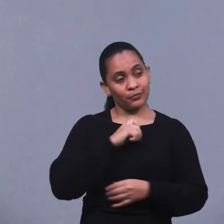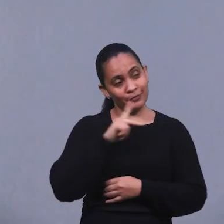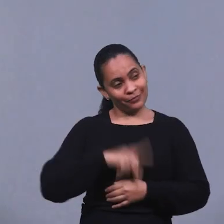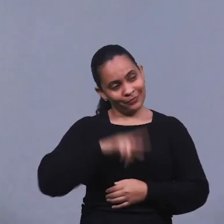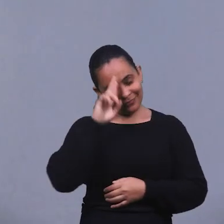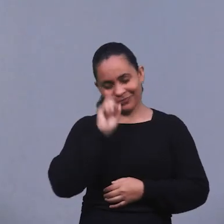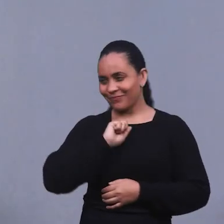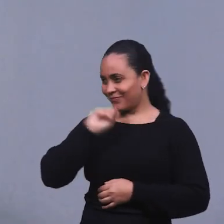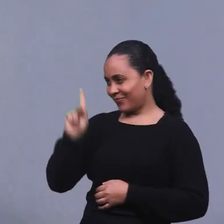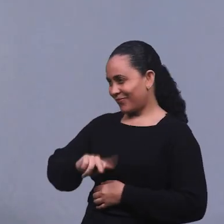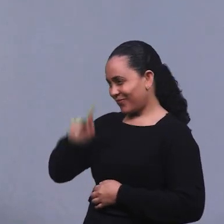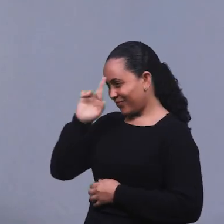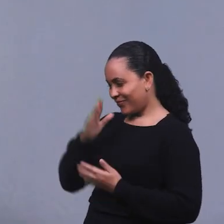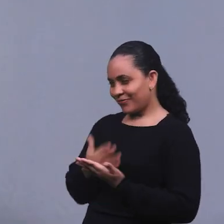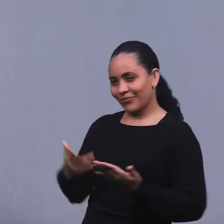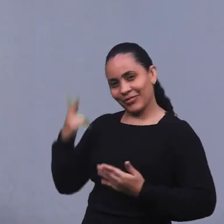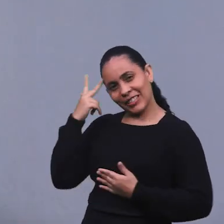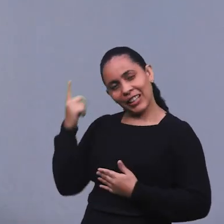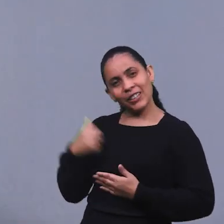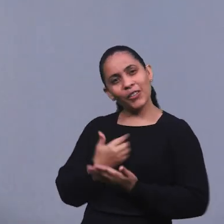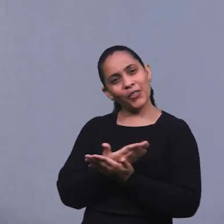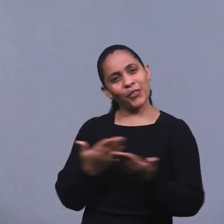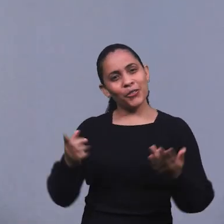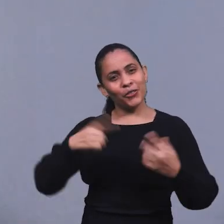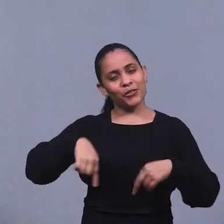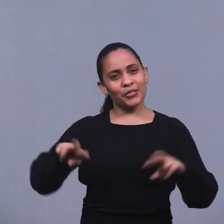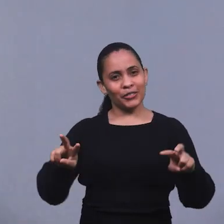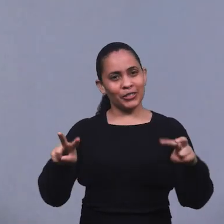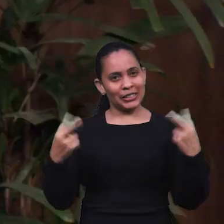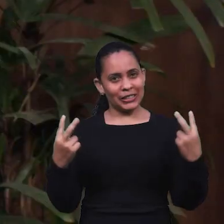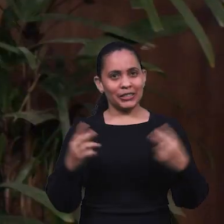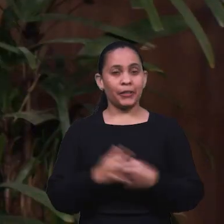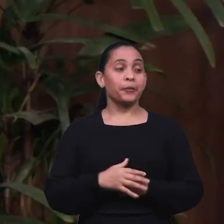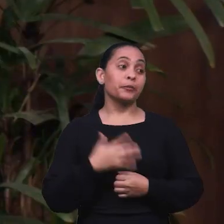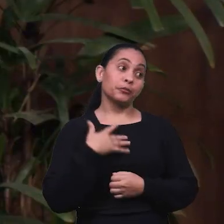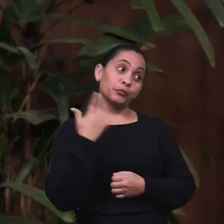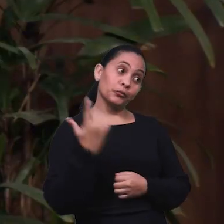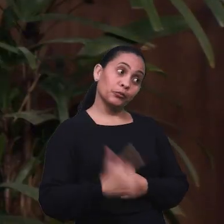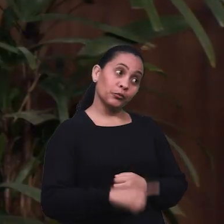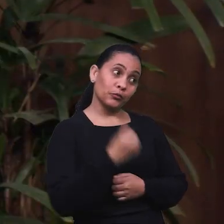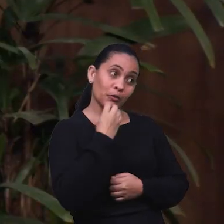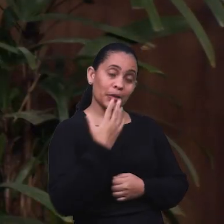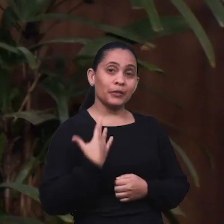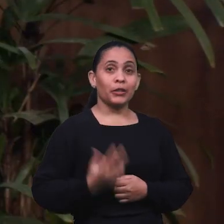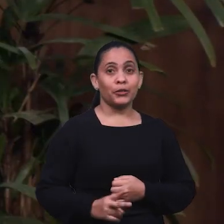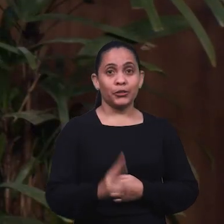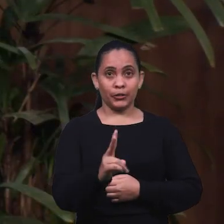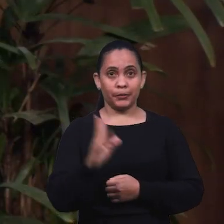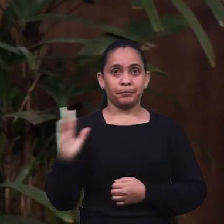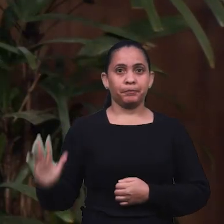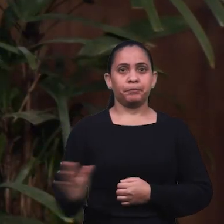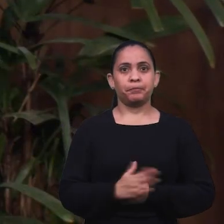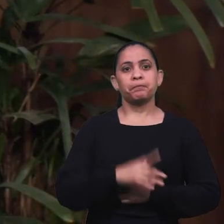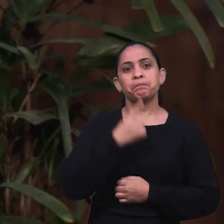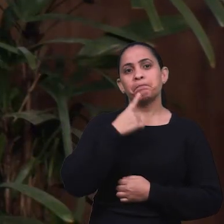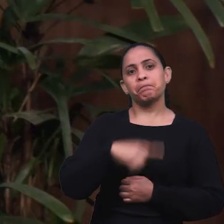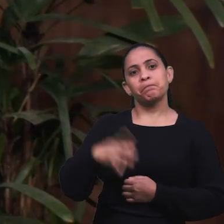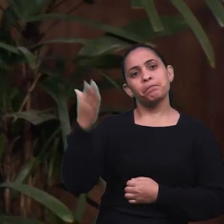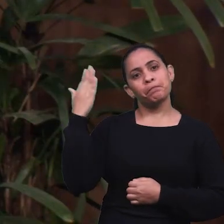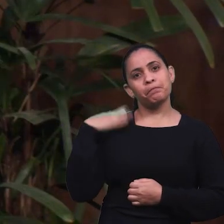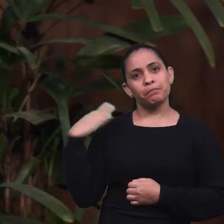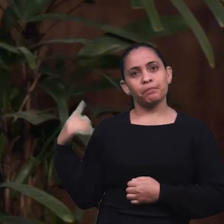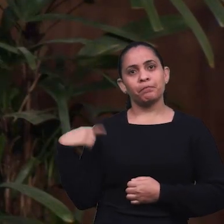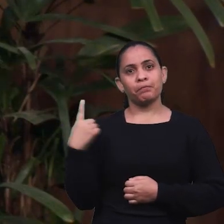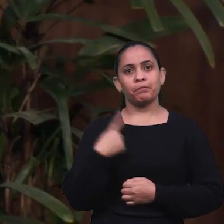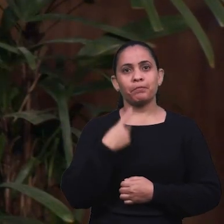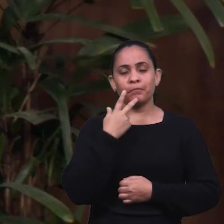Senhor, Priscila, paz do Senhor a todos que estão nos assistindo. Seja bem-vinda mais uma vez e hoje a gente vai dar continuidade. Semana passada a